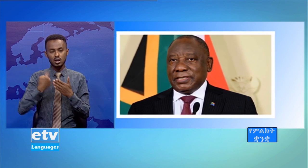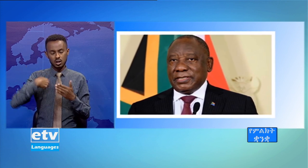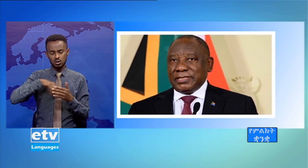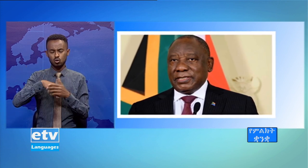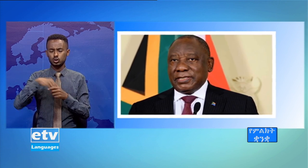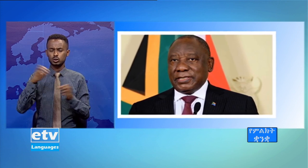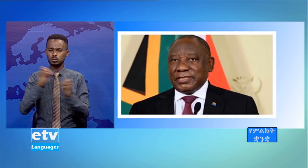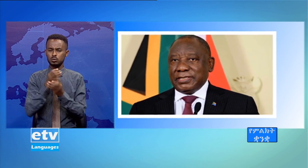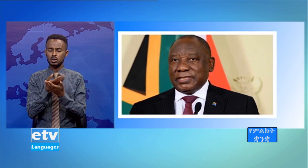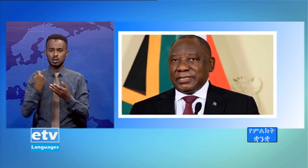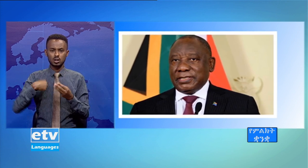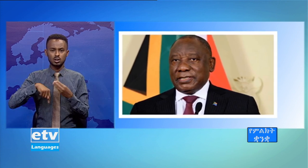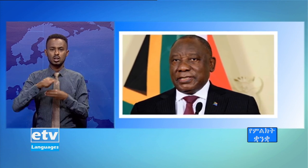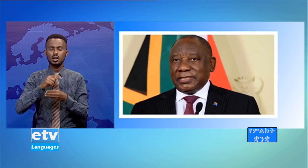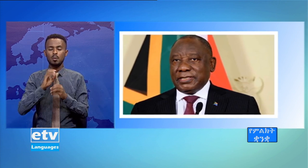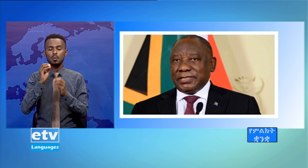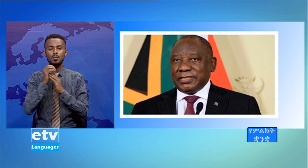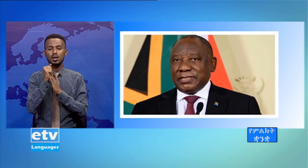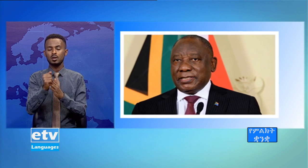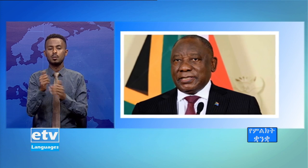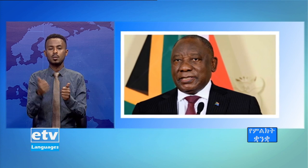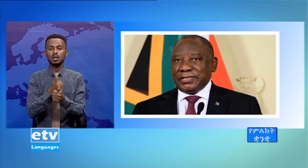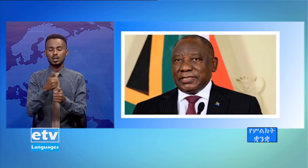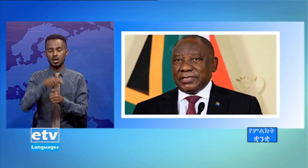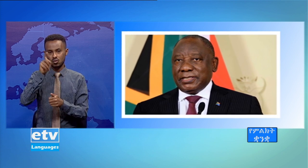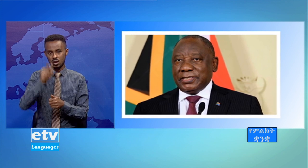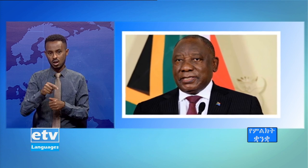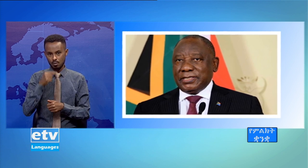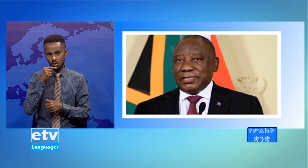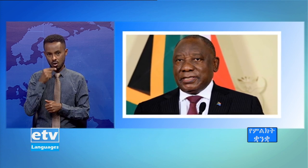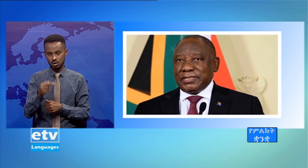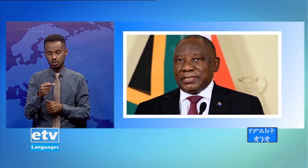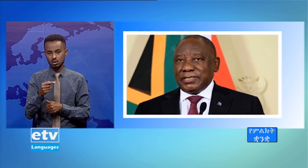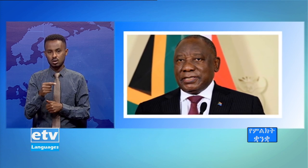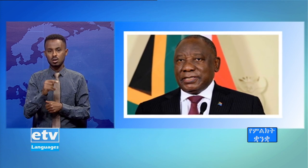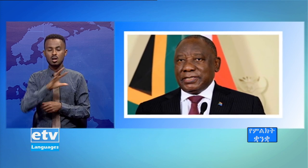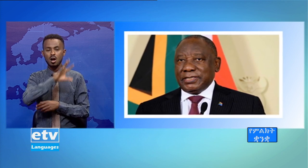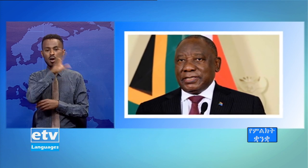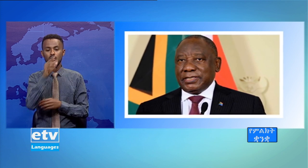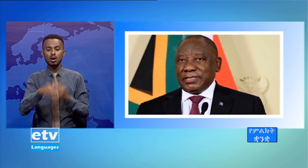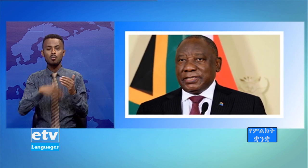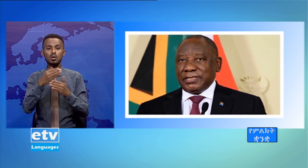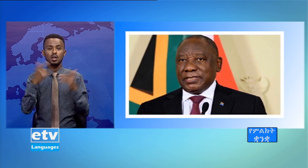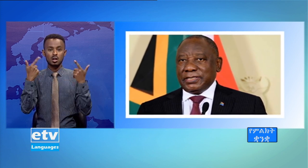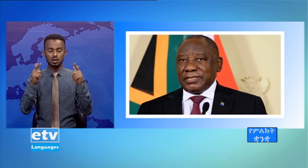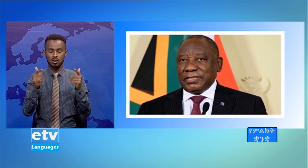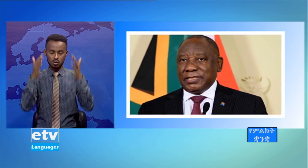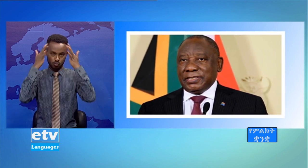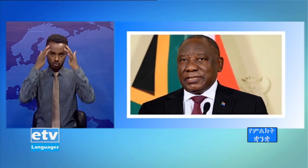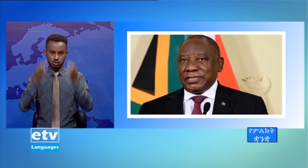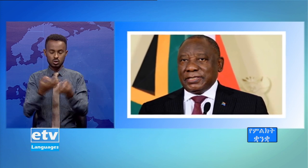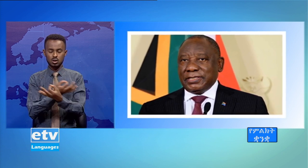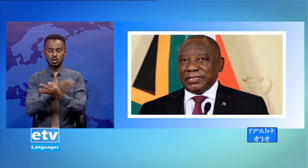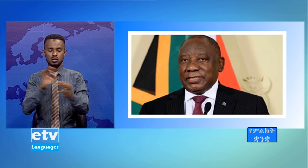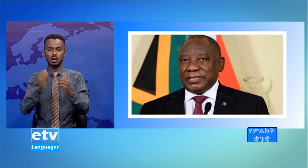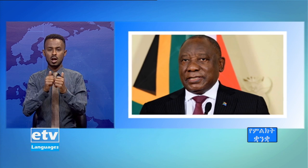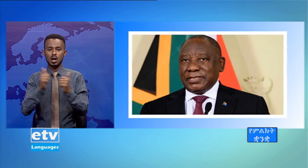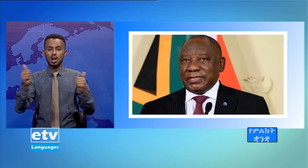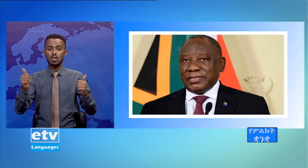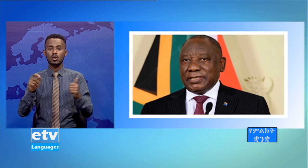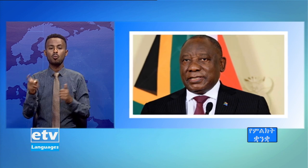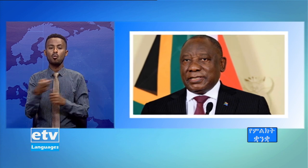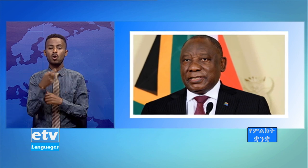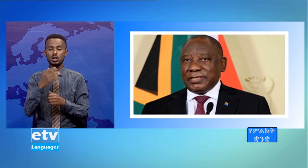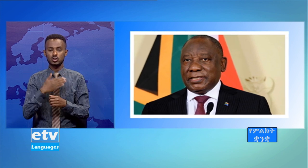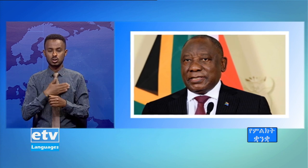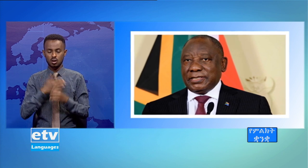ምንም ነገር ስለ እኛ የሚል መርህን መከተል ያስፈልገናል ብለዋል። የአፍሪካን መጻኢ ዕድል ለመወሰንም ነጻና ገለልተኛ